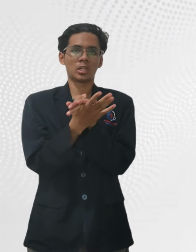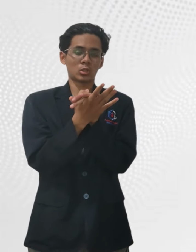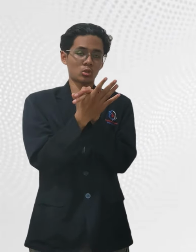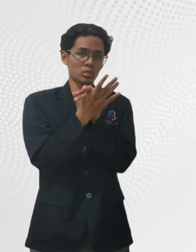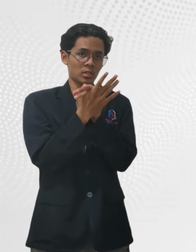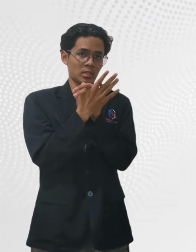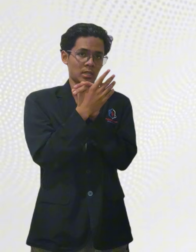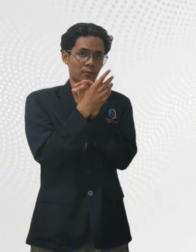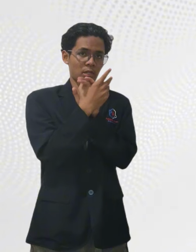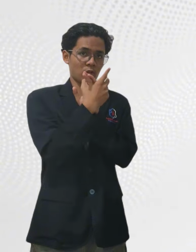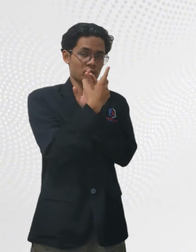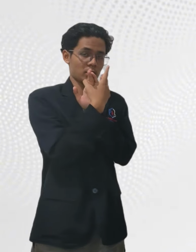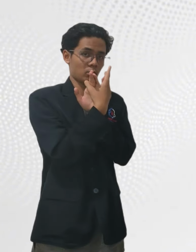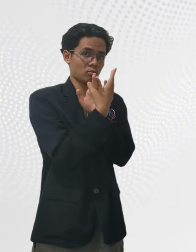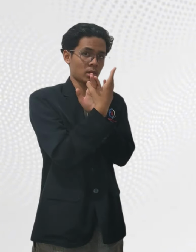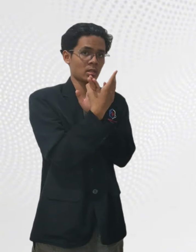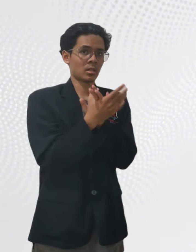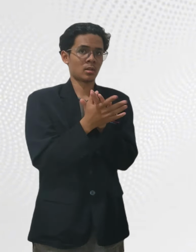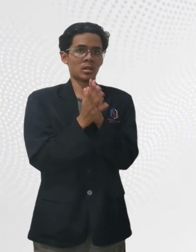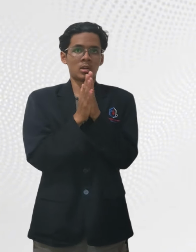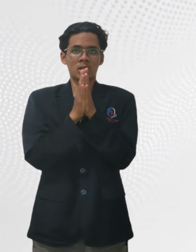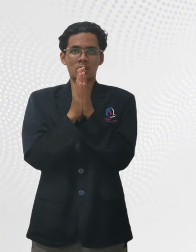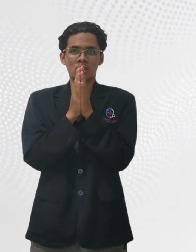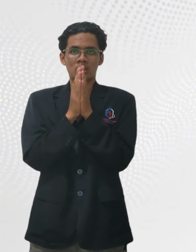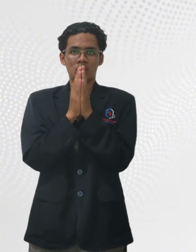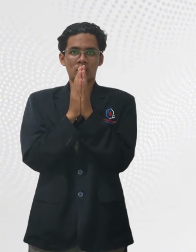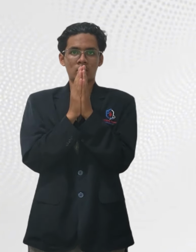magnetik. Terus yang frekuensinya berubah,